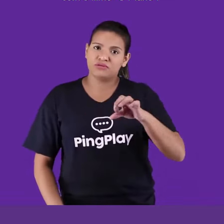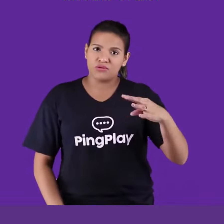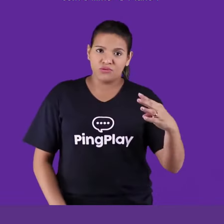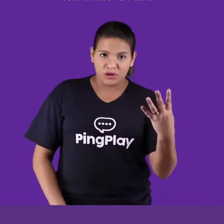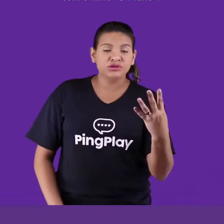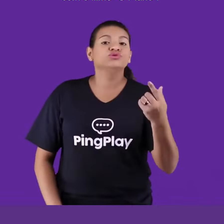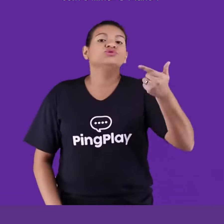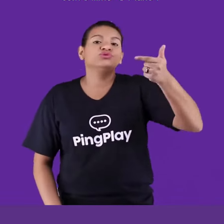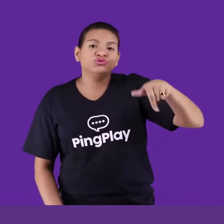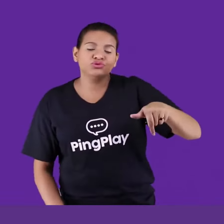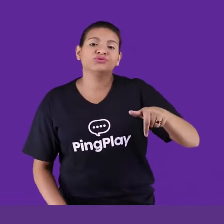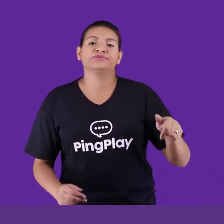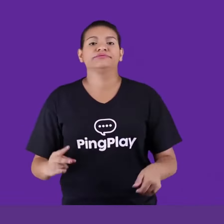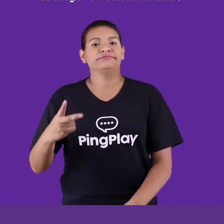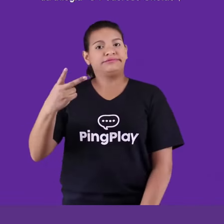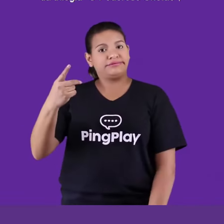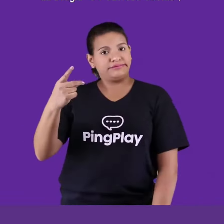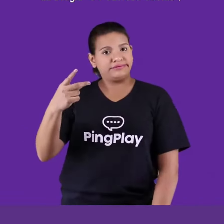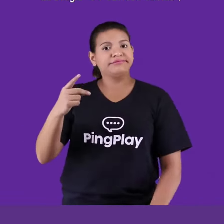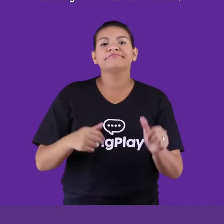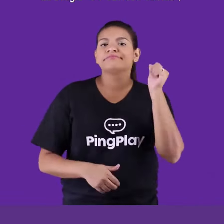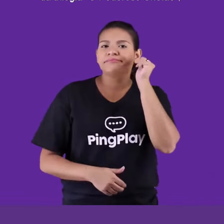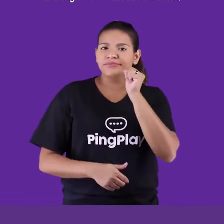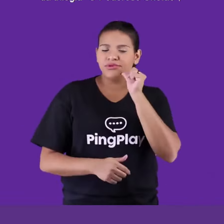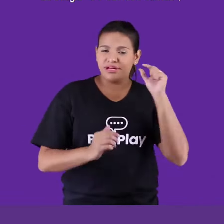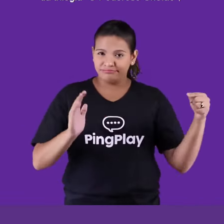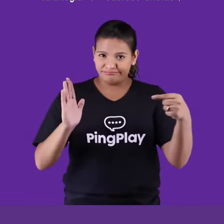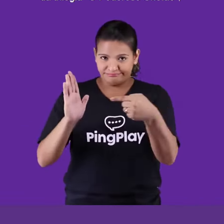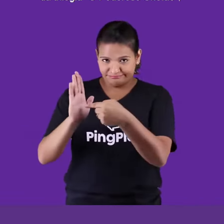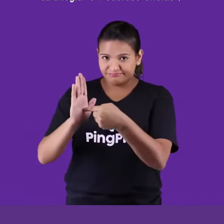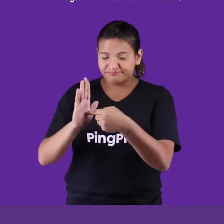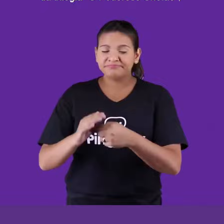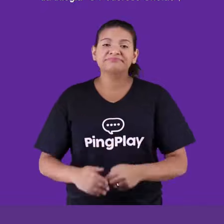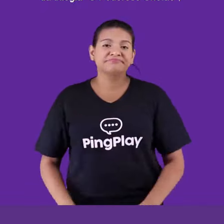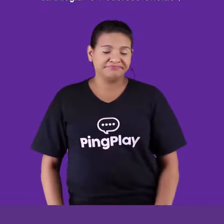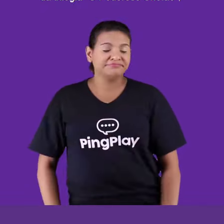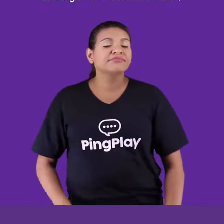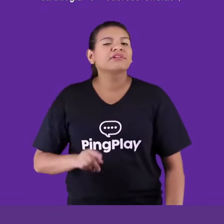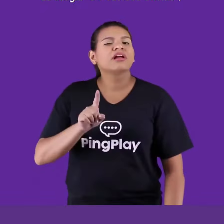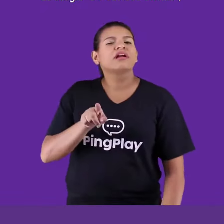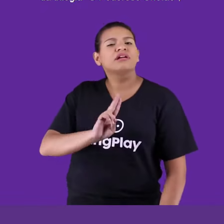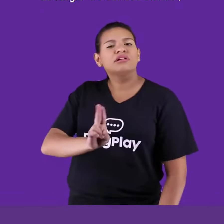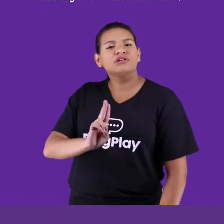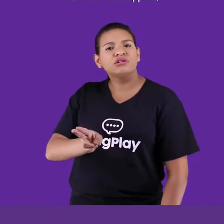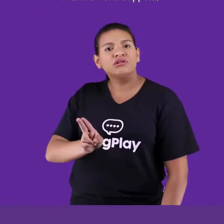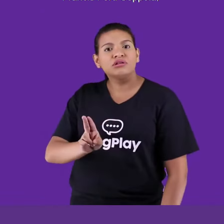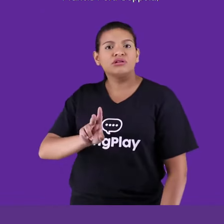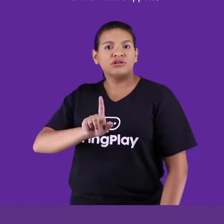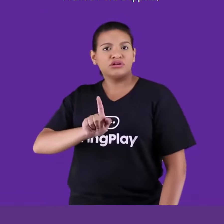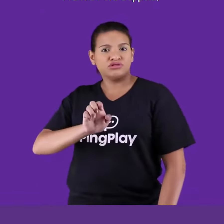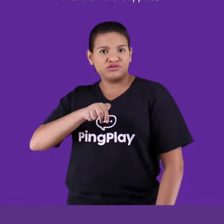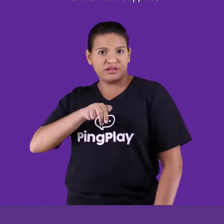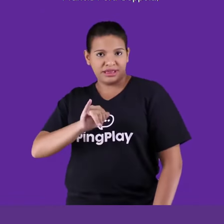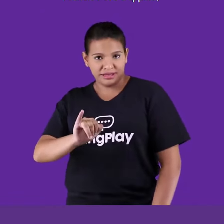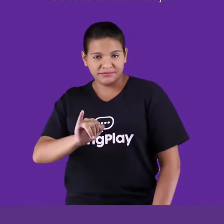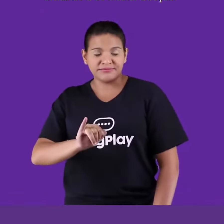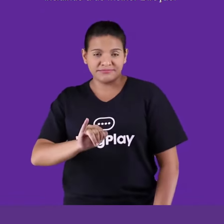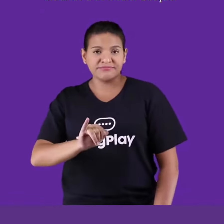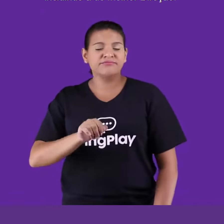o filme o piano Sofia coppola filha do diretor da trilogia O Poderoso Chefão Francis Ford coppola